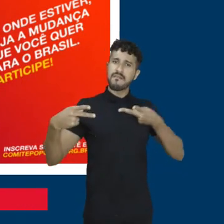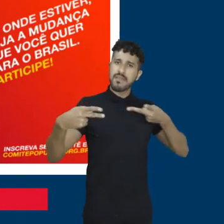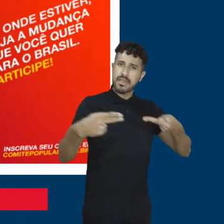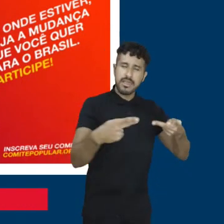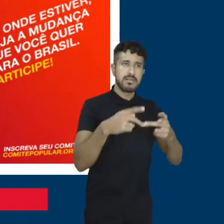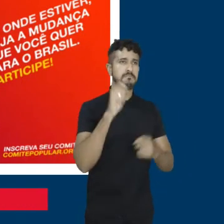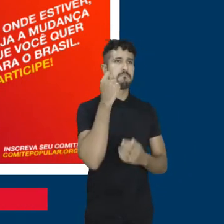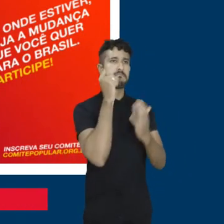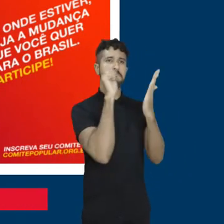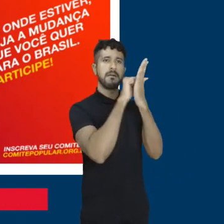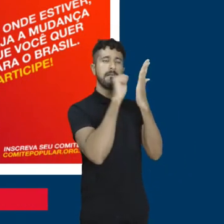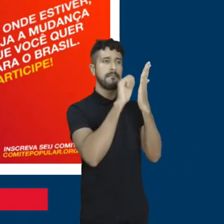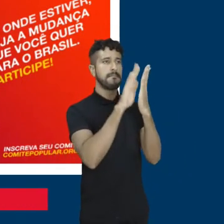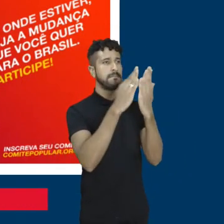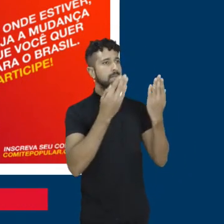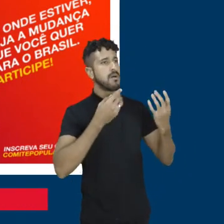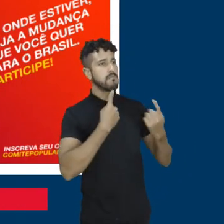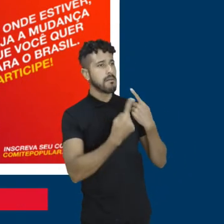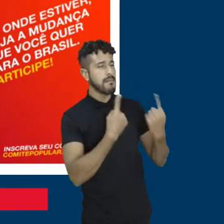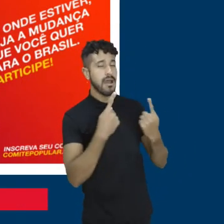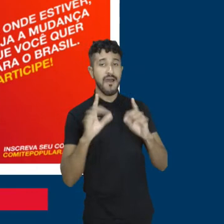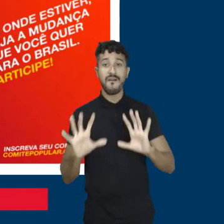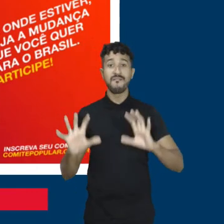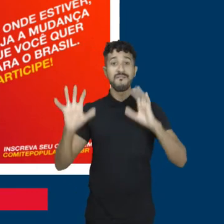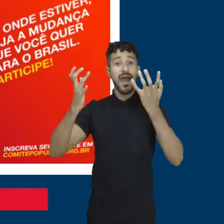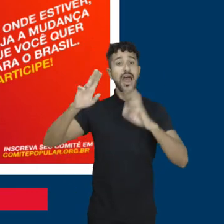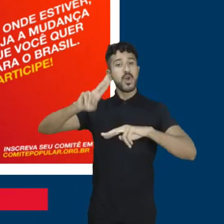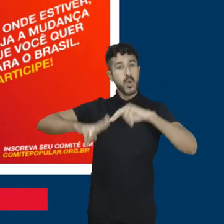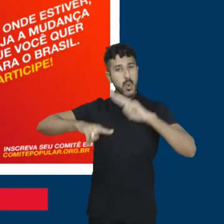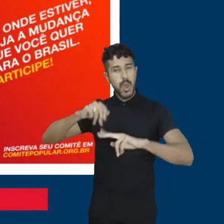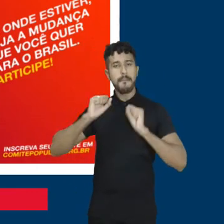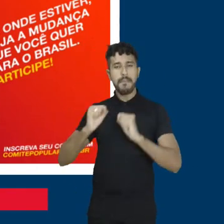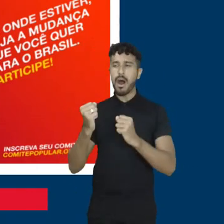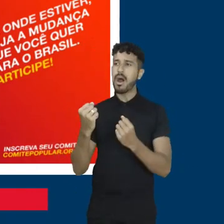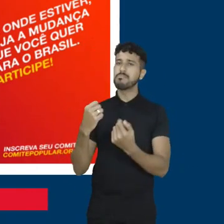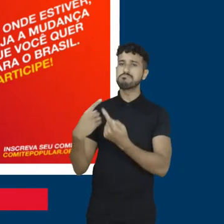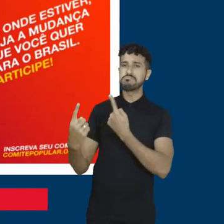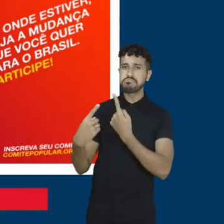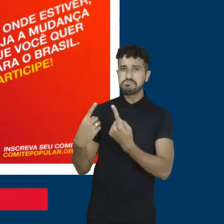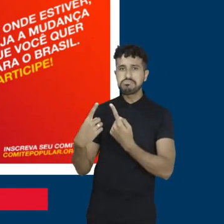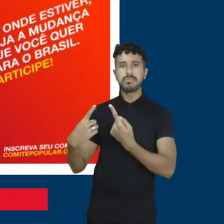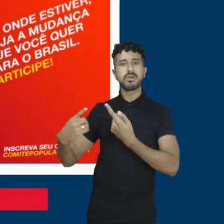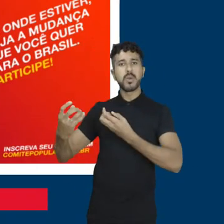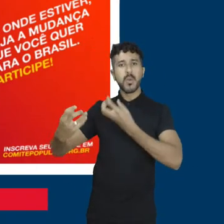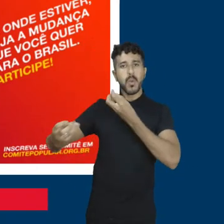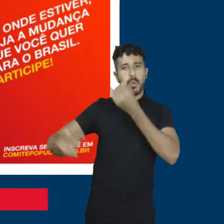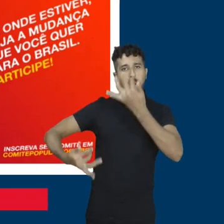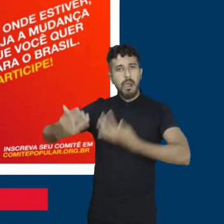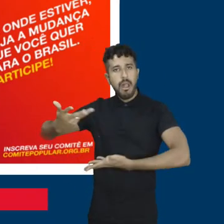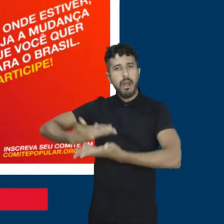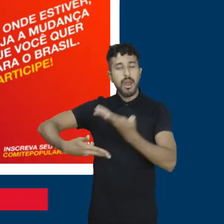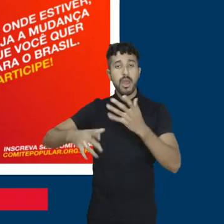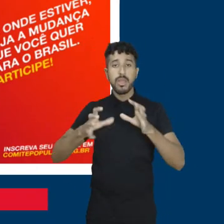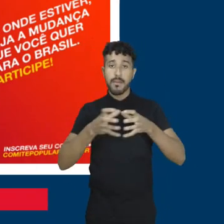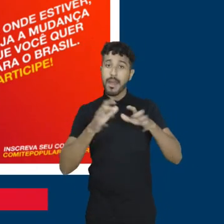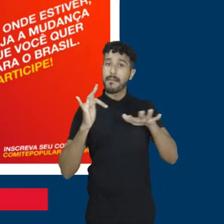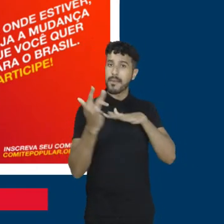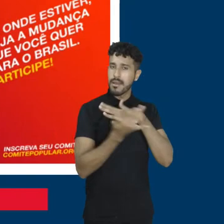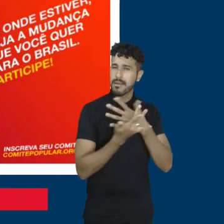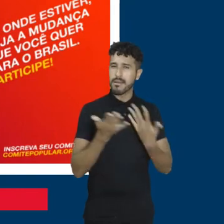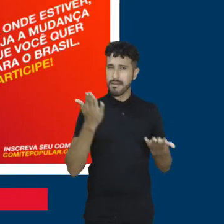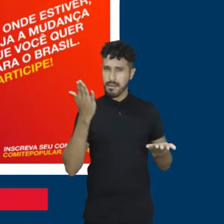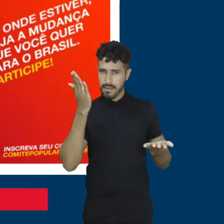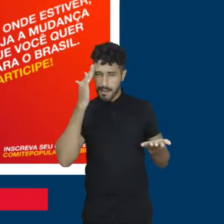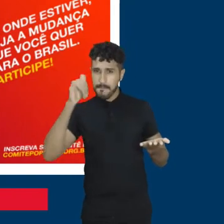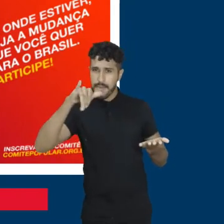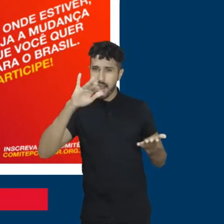porta, festas juninas comunitárias ou festas lulinas e ações nas redes sociais. Para saber mais, acesse